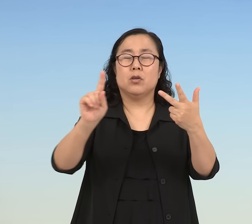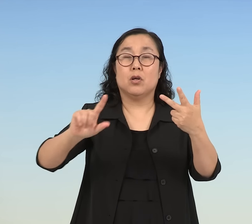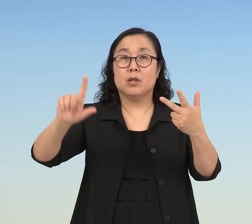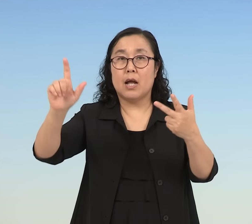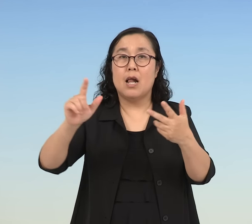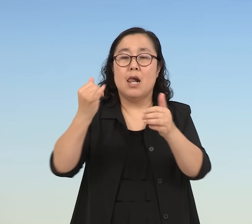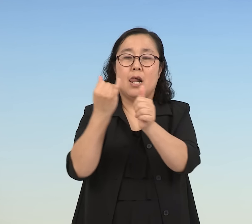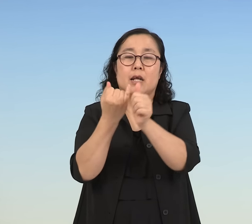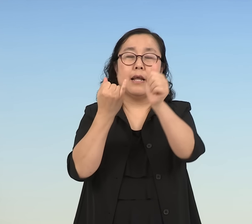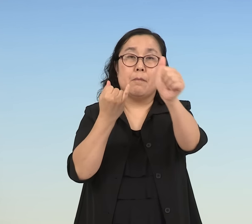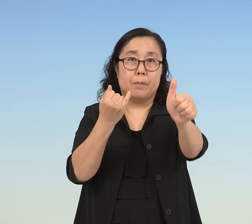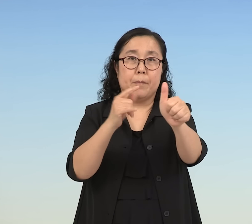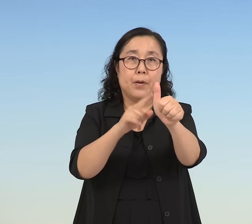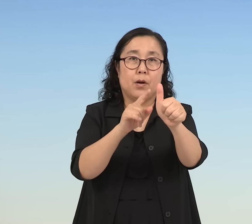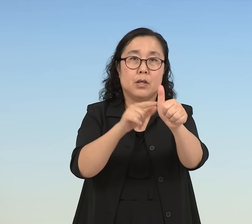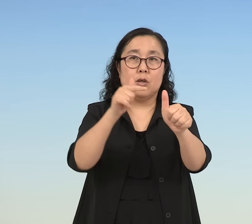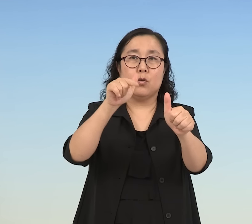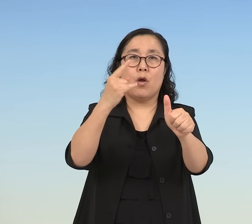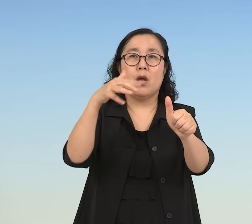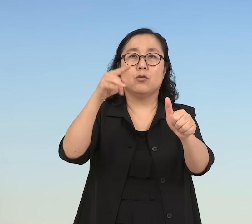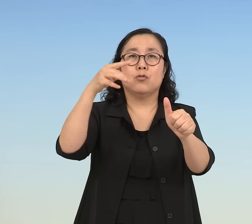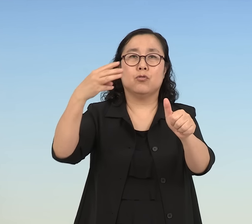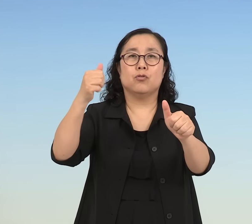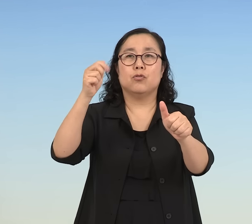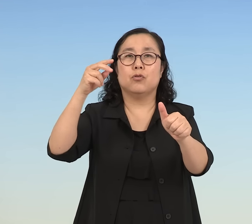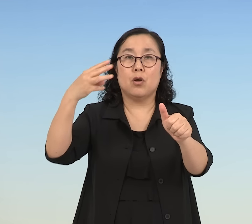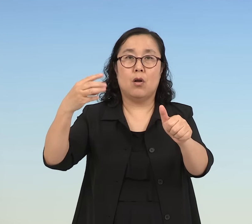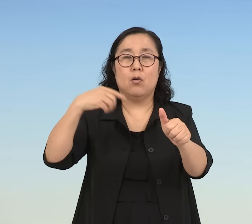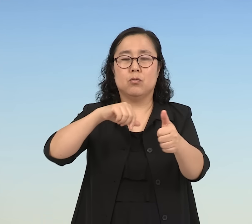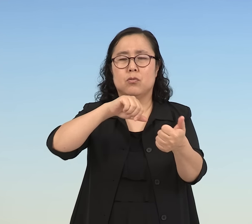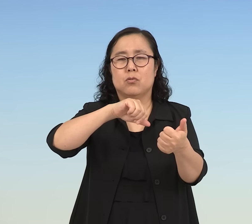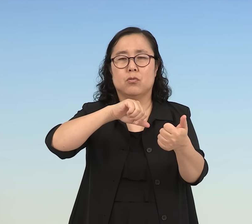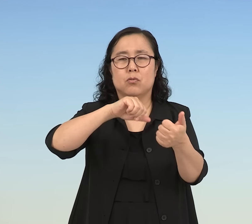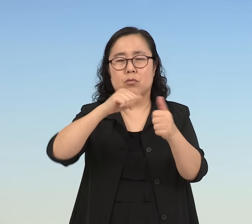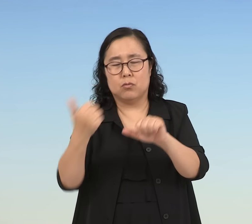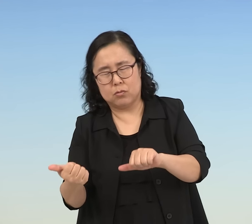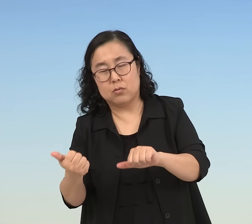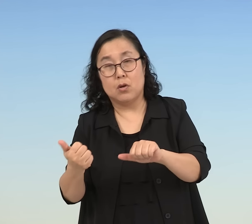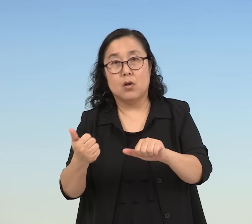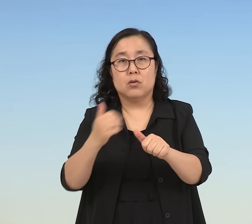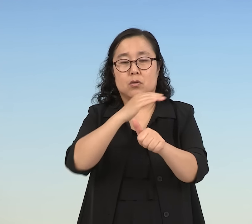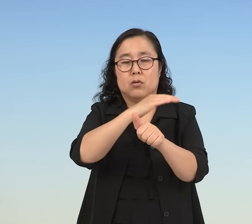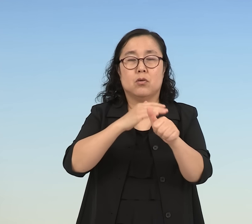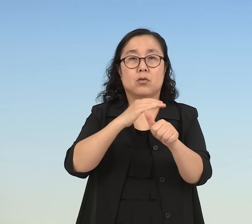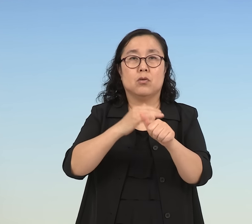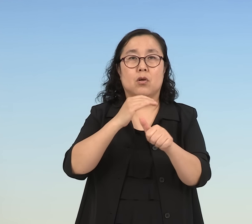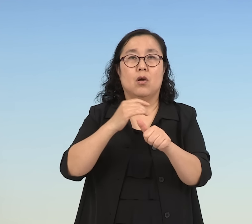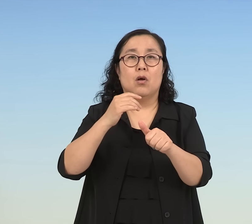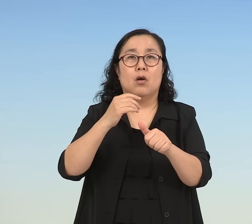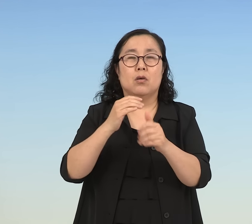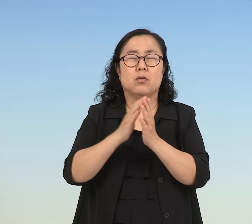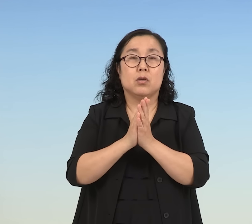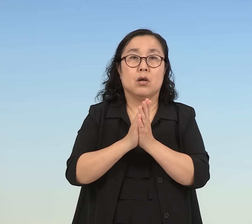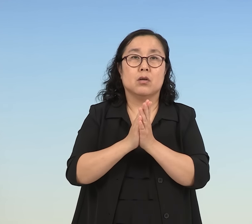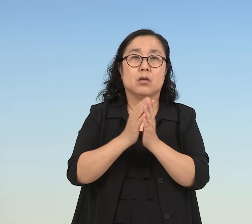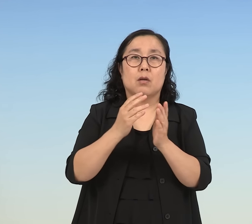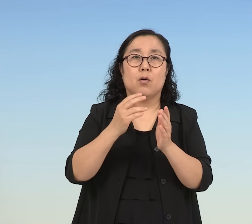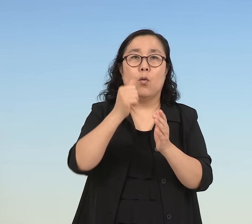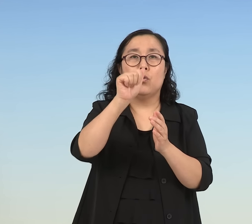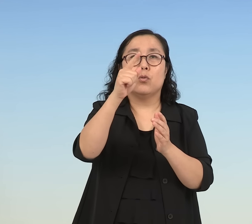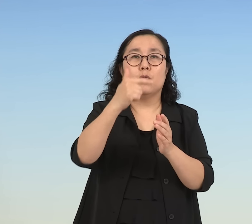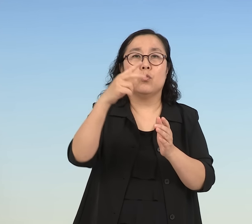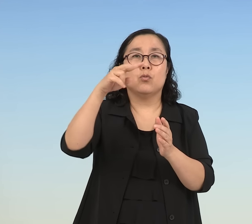사랑하는 남편이자 우리 두 아이들의 아빠가 뇌출혈로 쓰러져 의식불명 상태에 빠졌습니다. 그날 이후 제 삶은 모든 것이